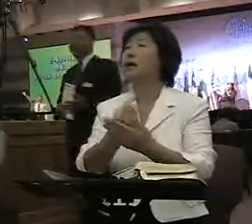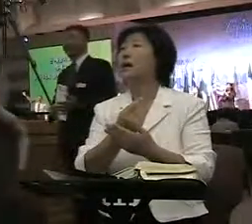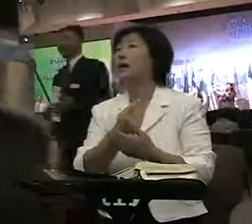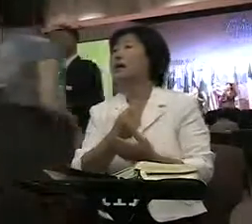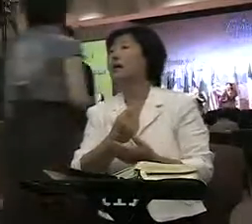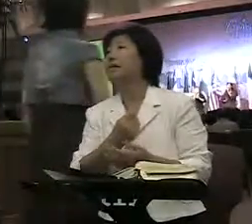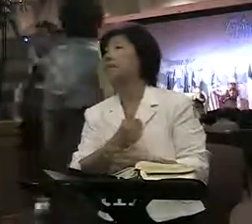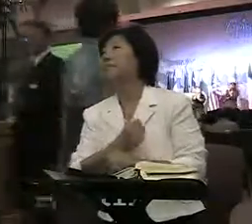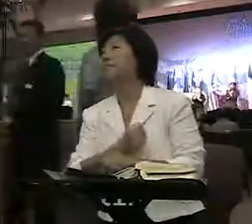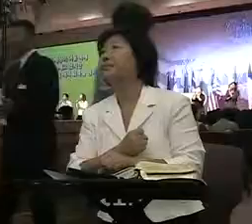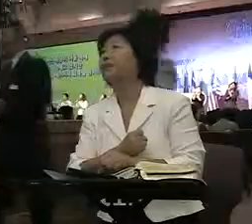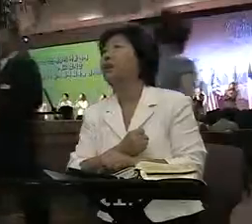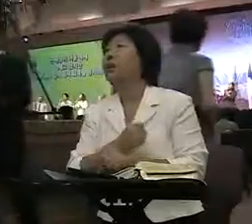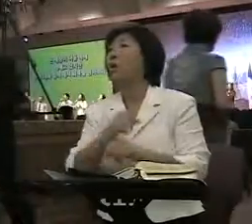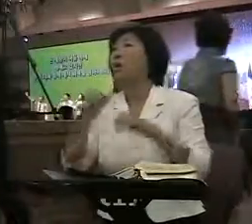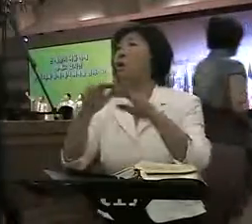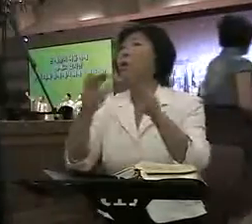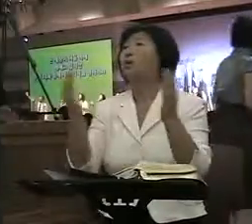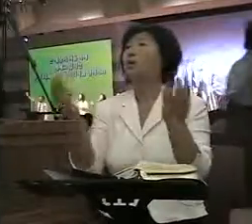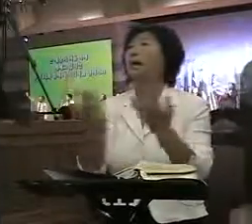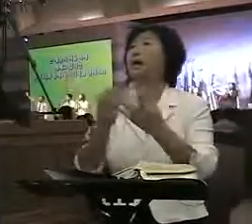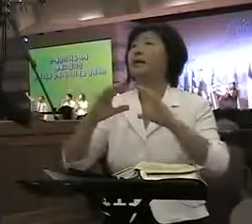임하시리라.